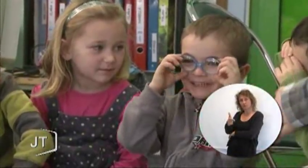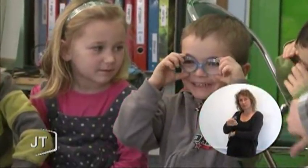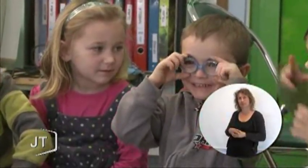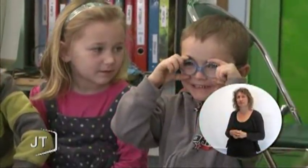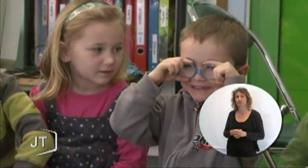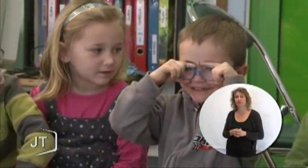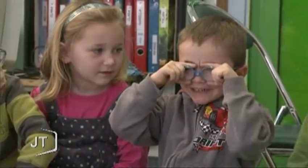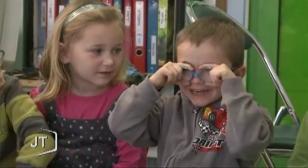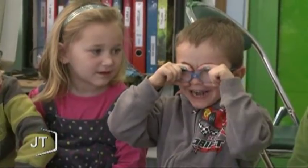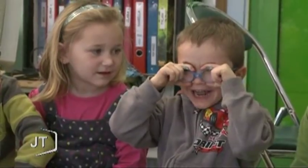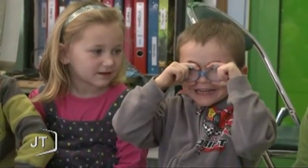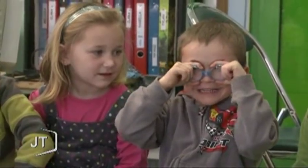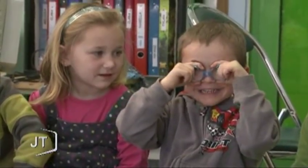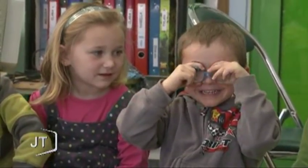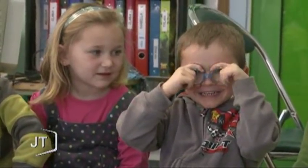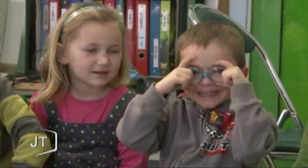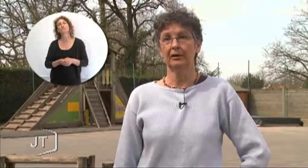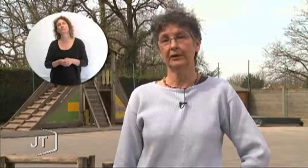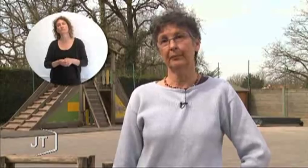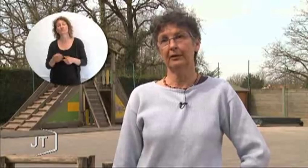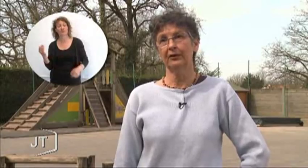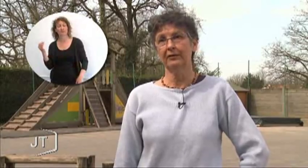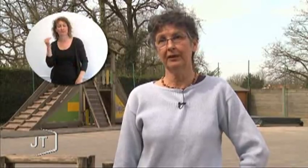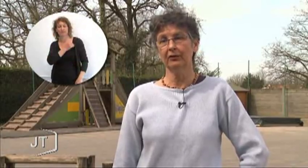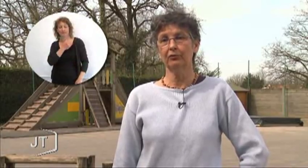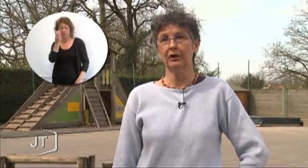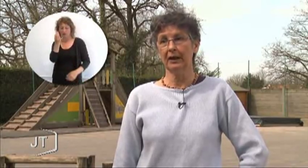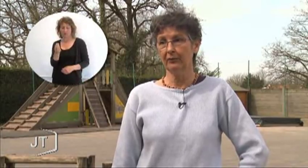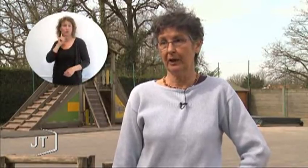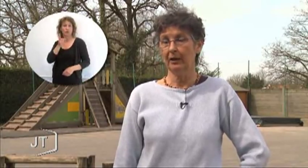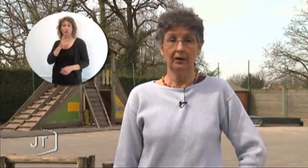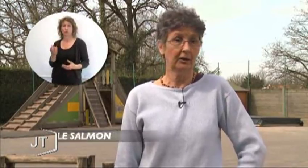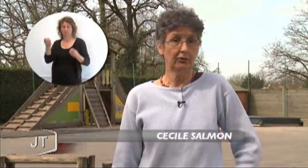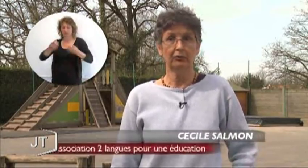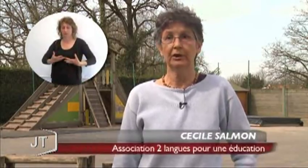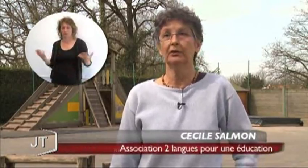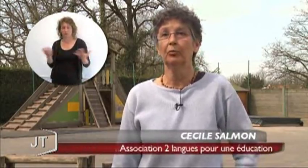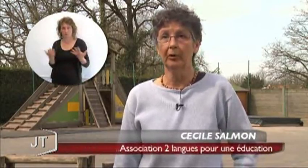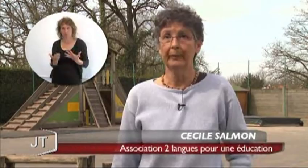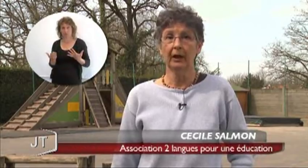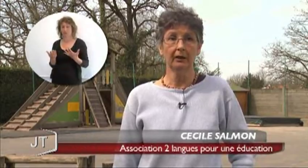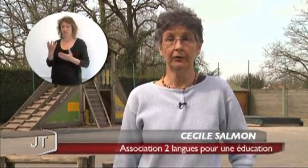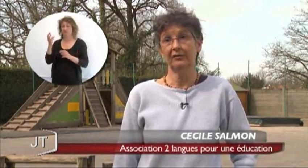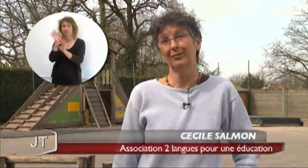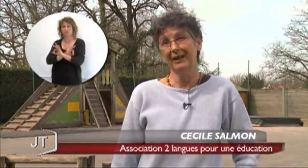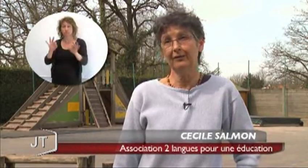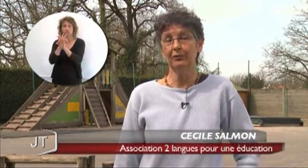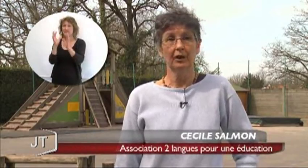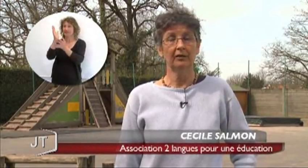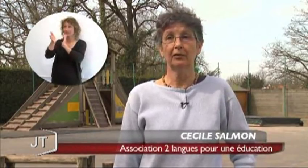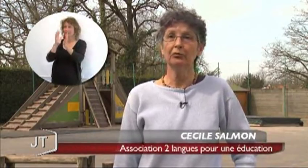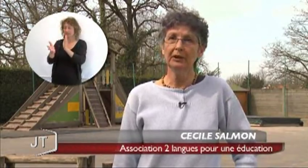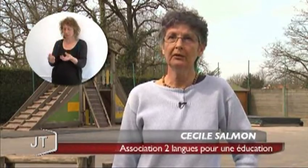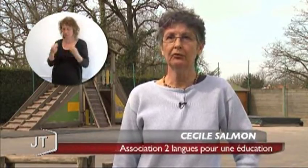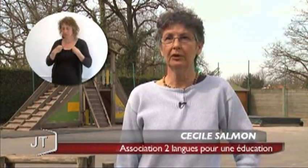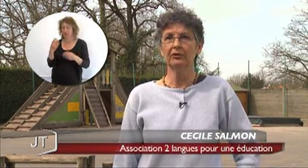une éducation. Très vite, un enfant sourd qui n'a pas de langue des signes dans une classe, il est celui qui ne comprend pas, qui s'embête. Donc